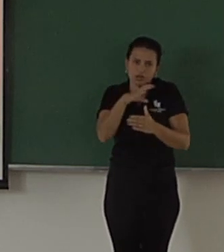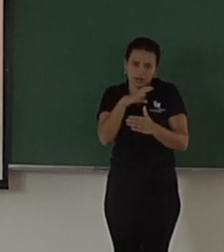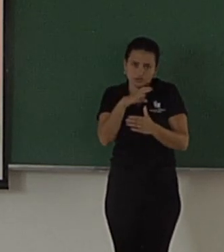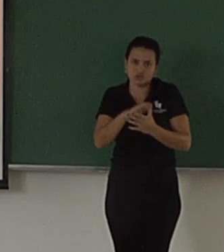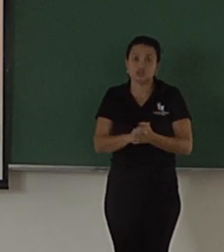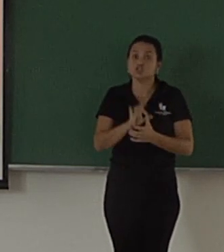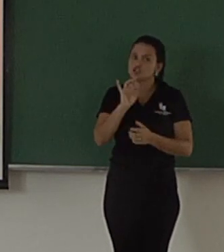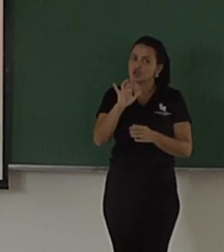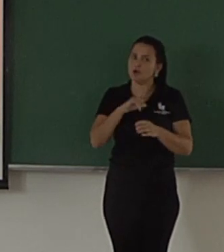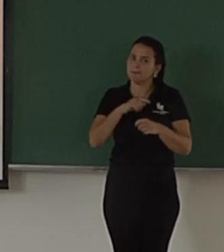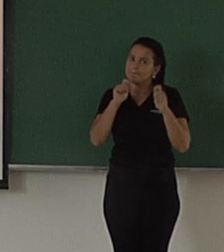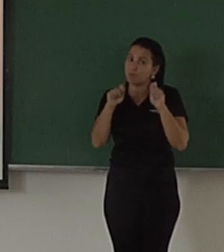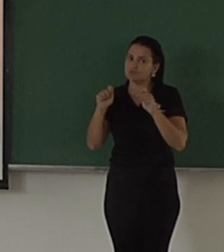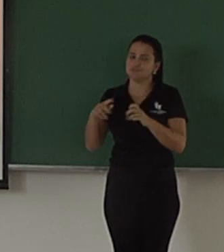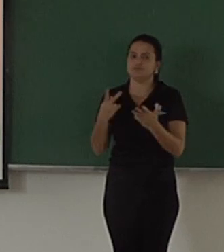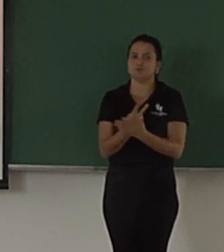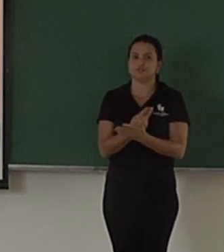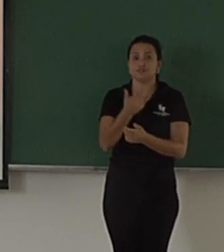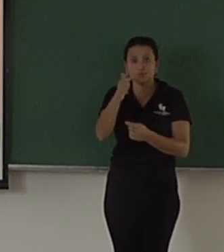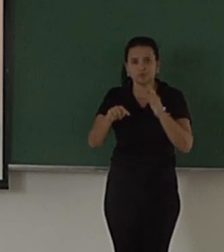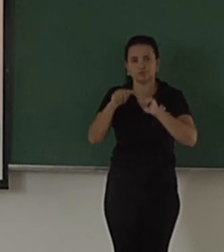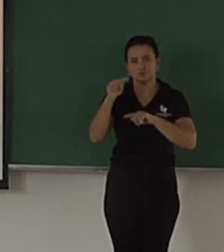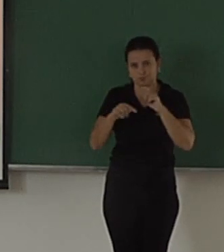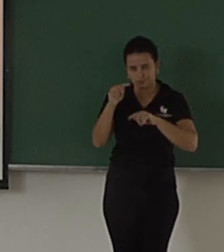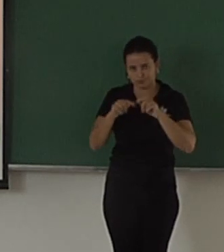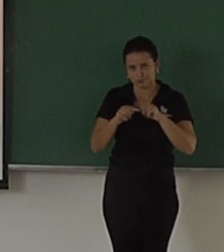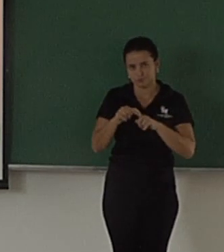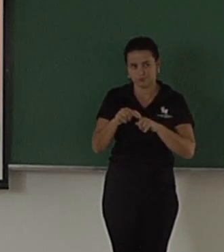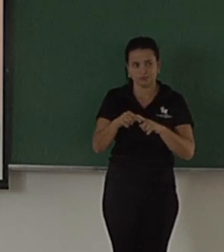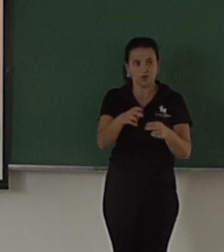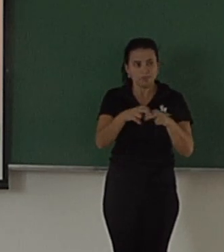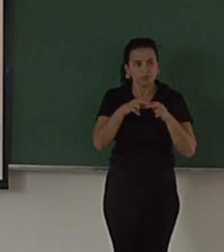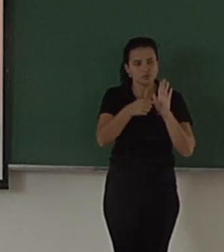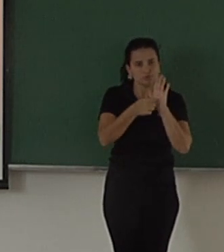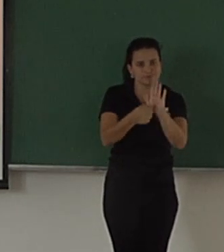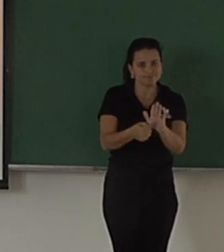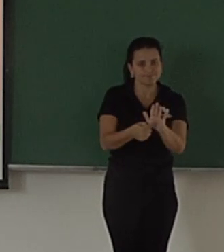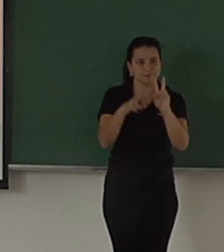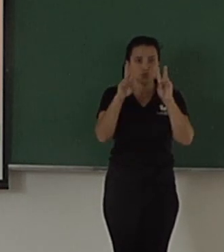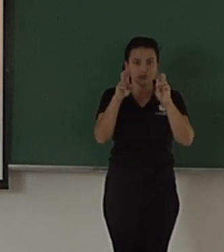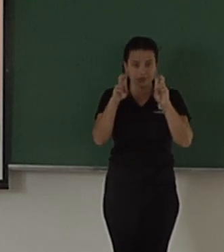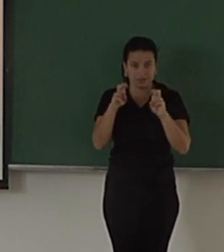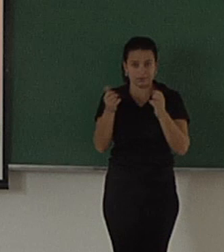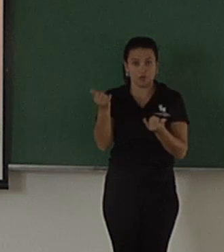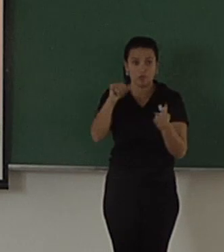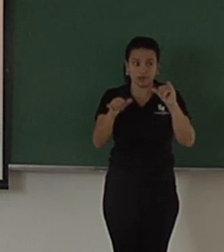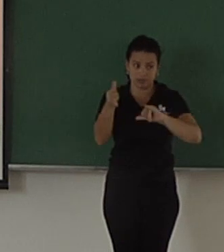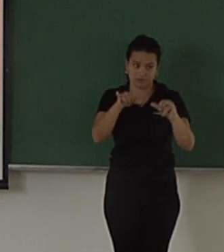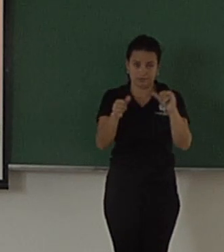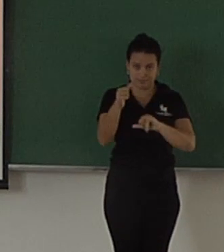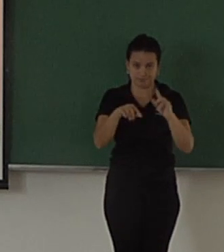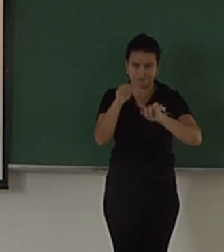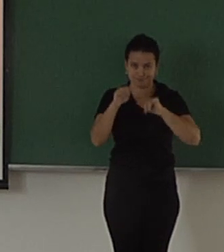mais abrangente. Tanto é que a gente está aqui abordando o tema de queimadura com substâncias químicas.